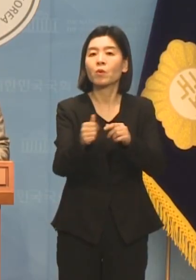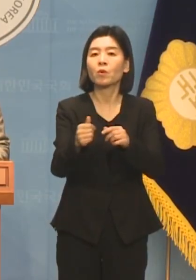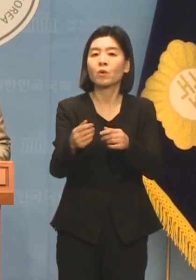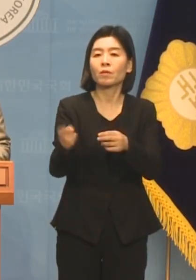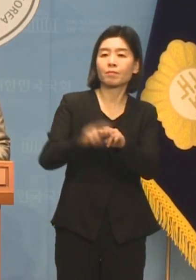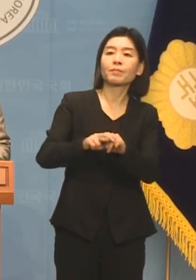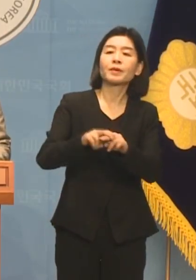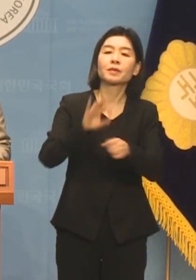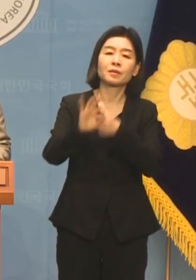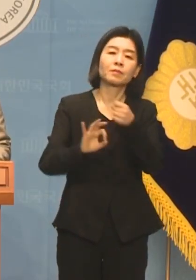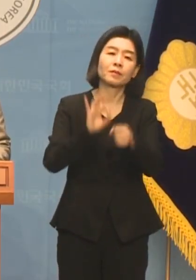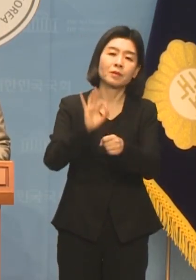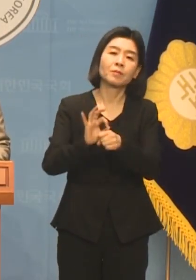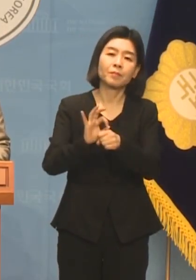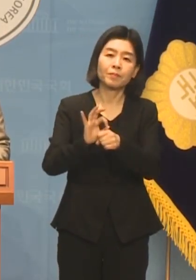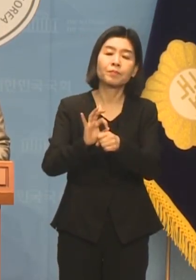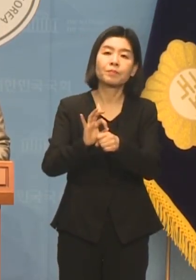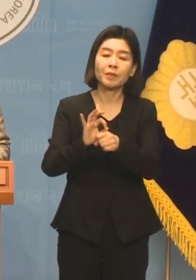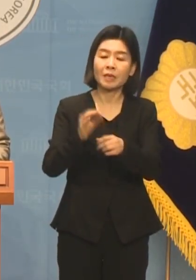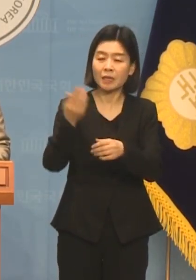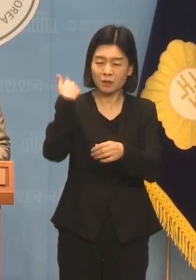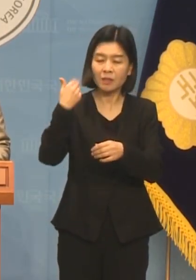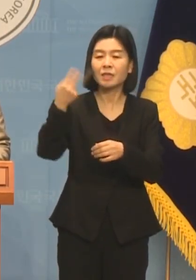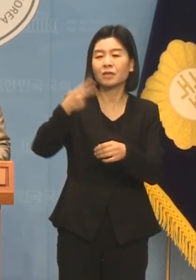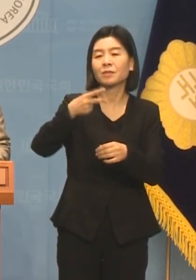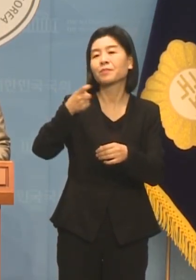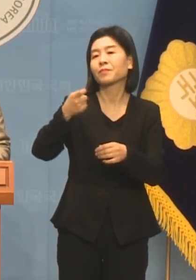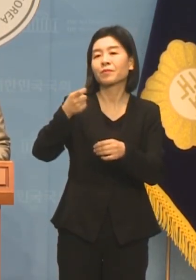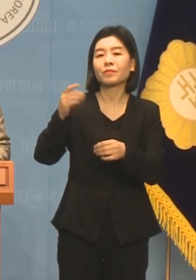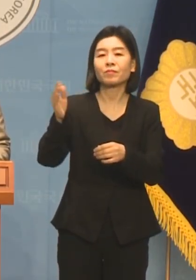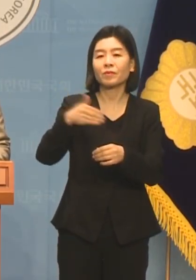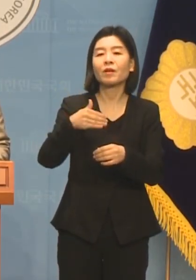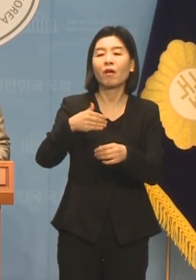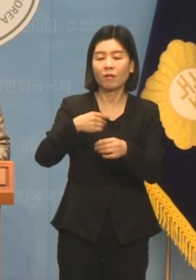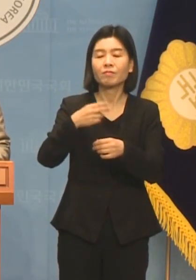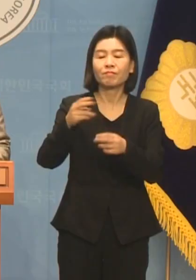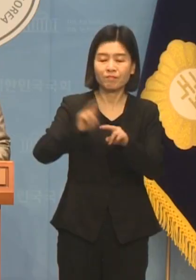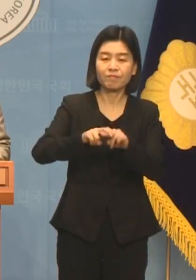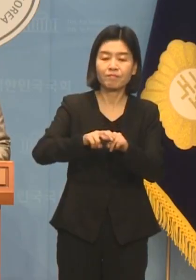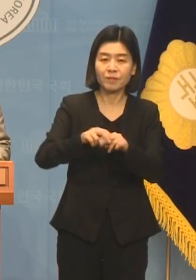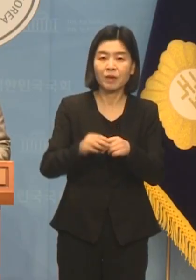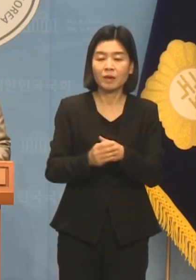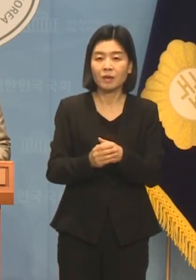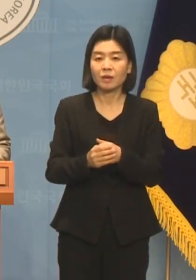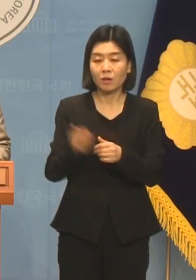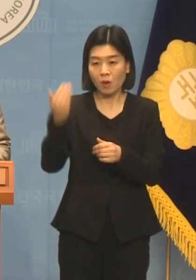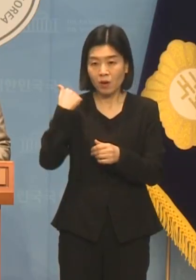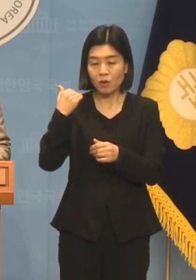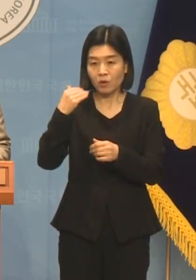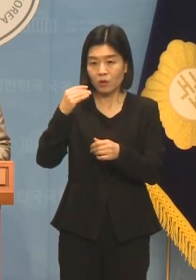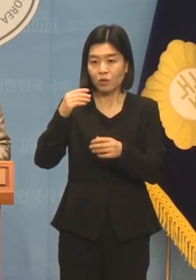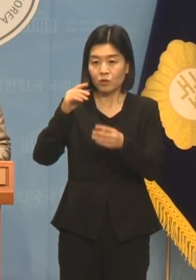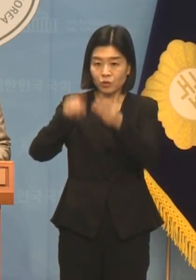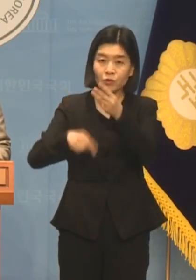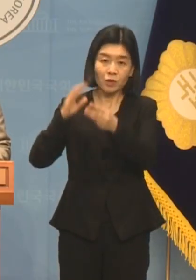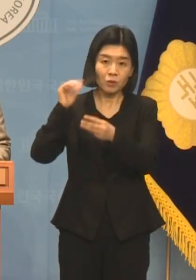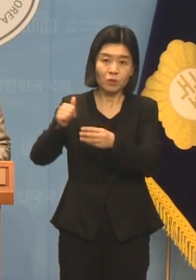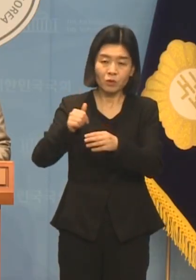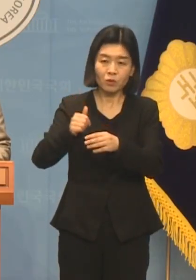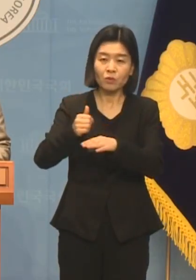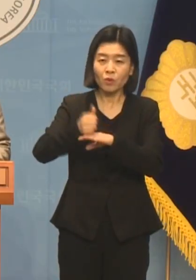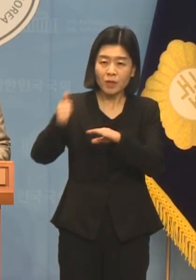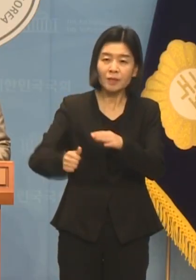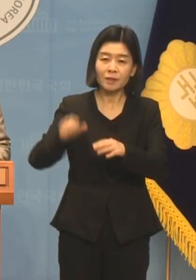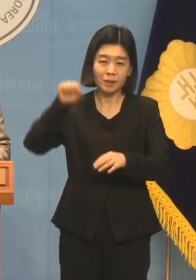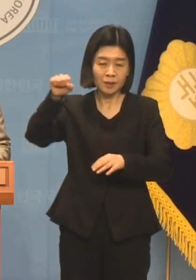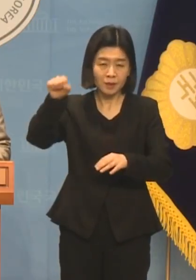있습니다. 전농은 과거 후쿠시마 오염 방류 반대를 빙자한 윤석열 대통령 퇴진 집회, 광우병 선동,